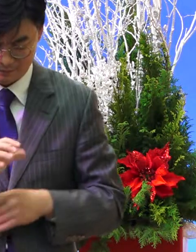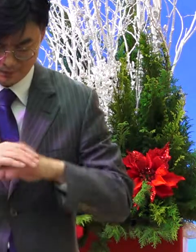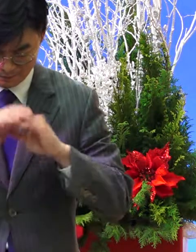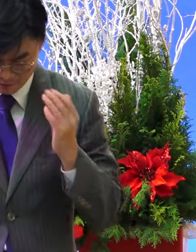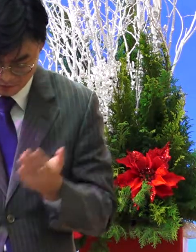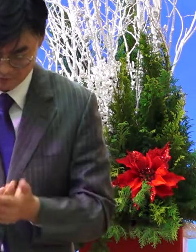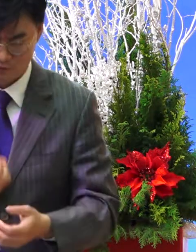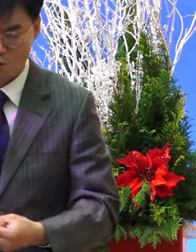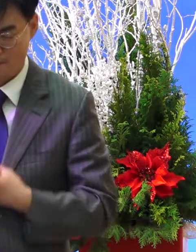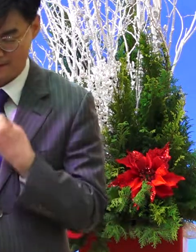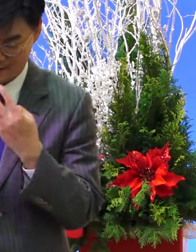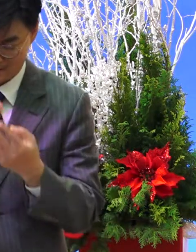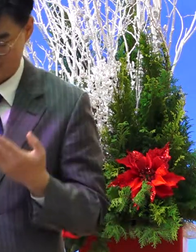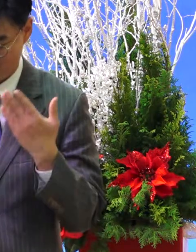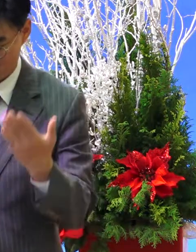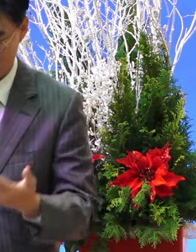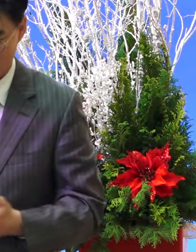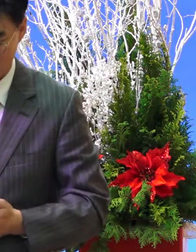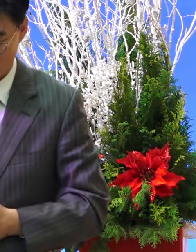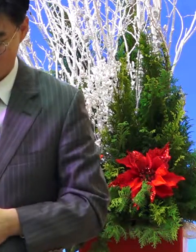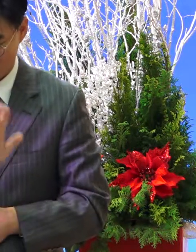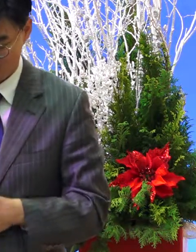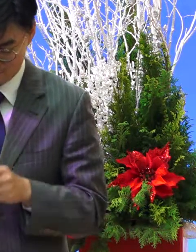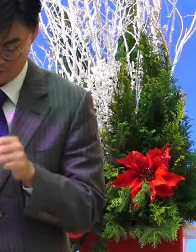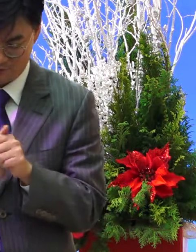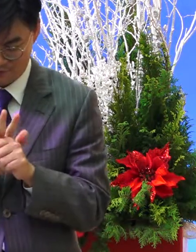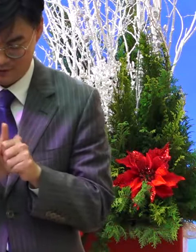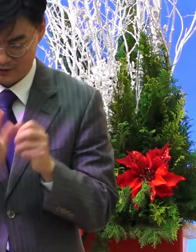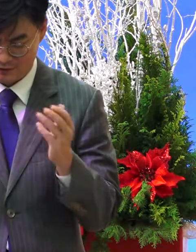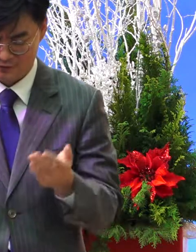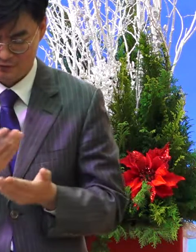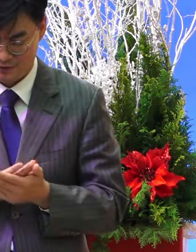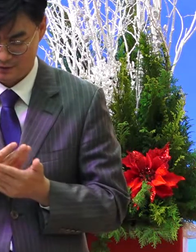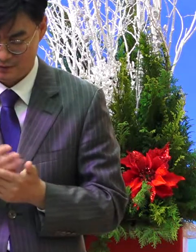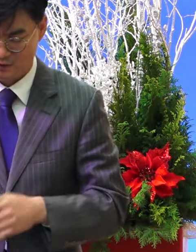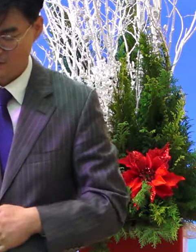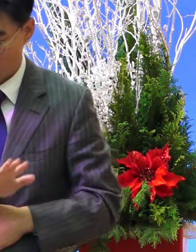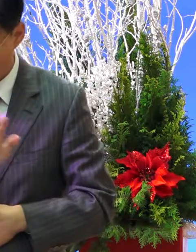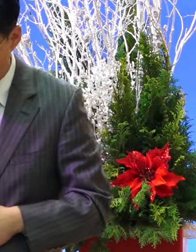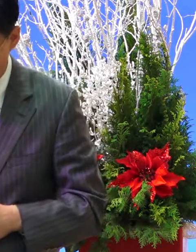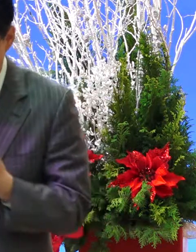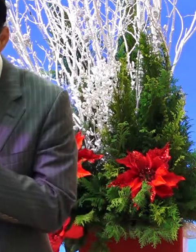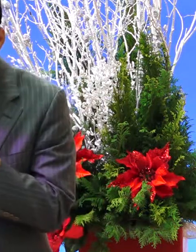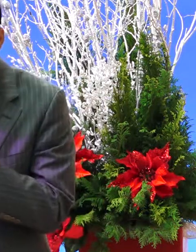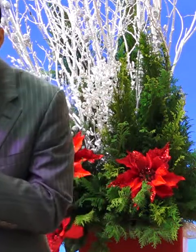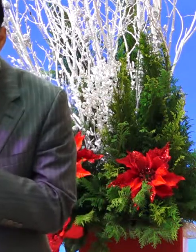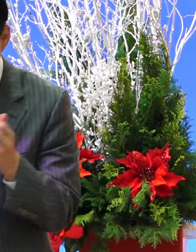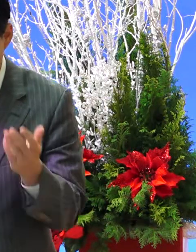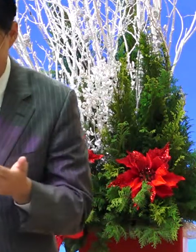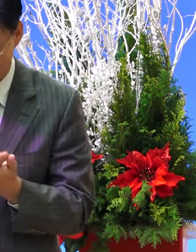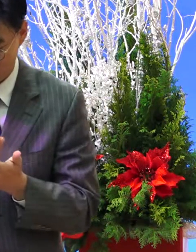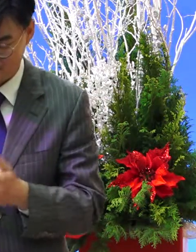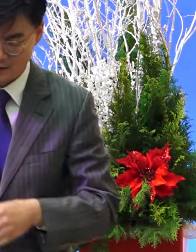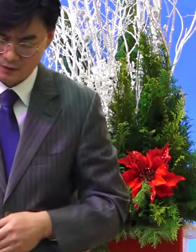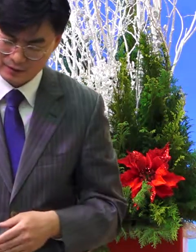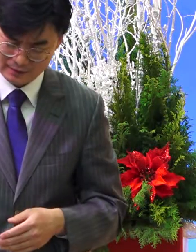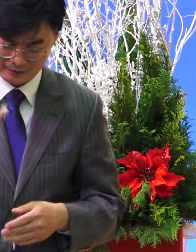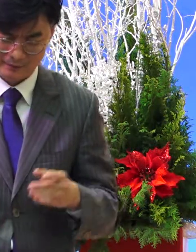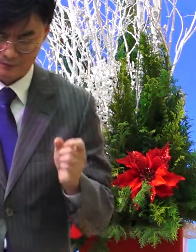고백합니다. 아버지 하나님 우리를 긍휼히 여겨주시고 우리에게 기회를 주시고 우리를 다시 한번 새롭게 하여